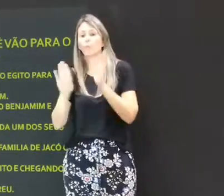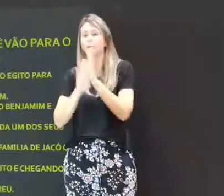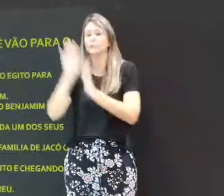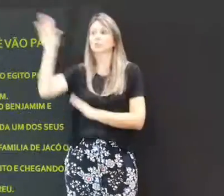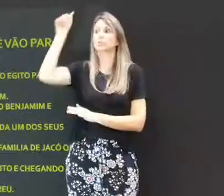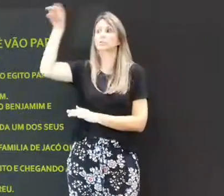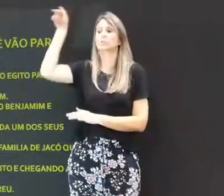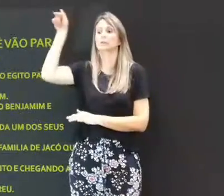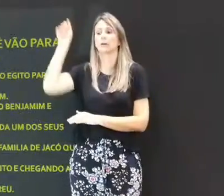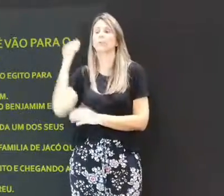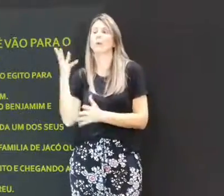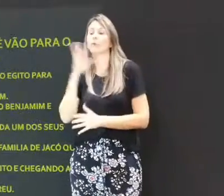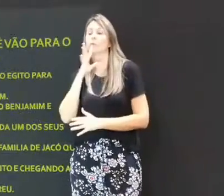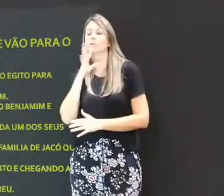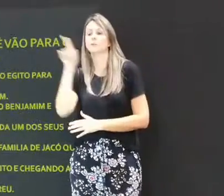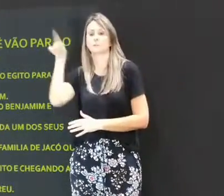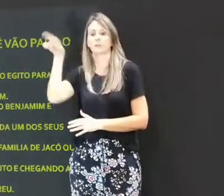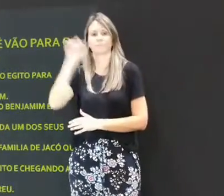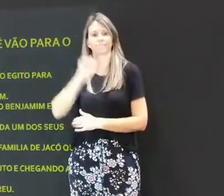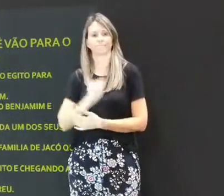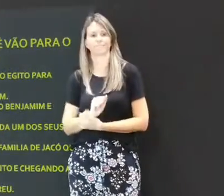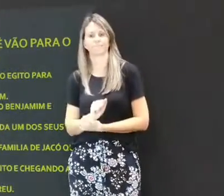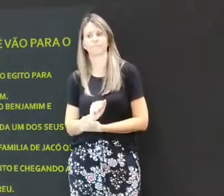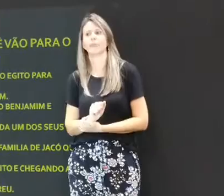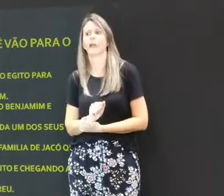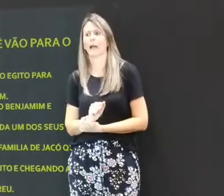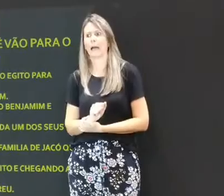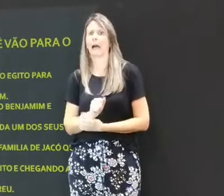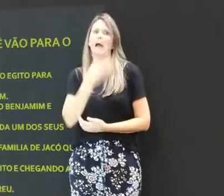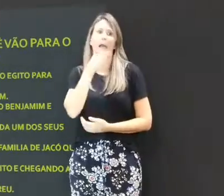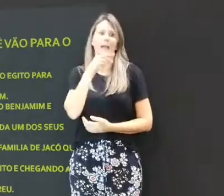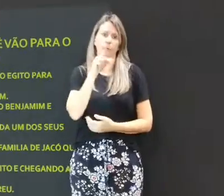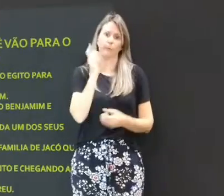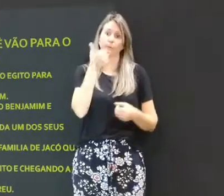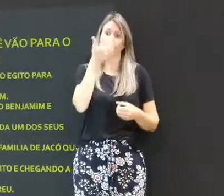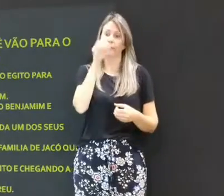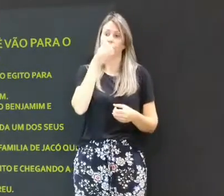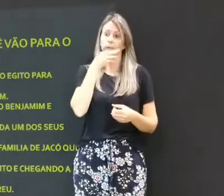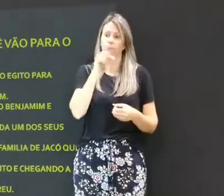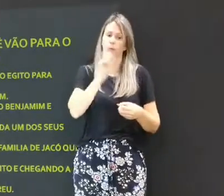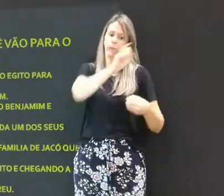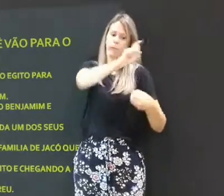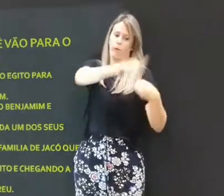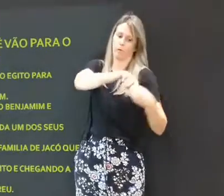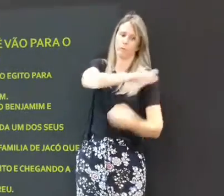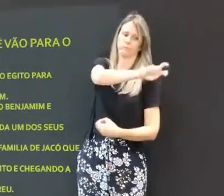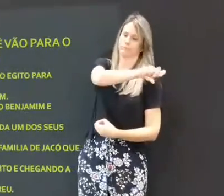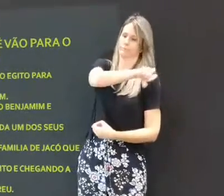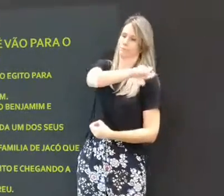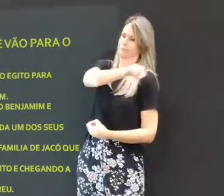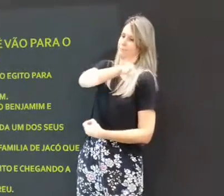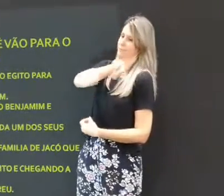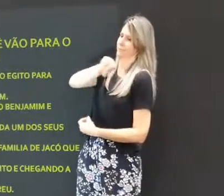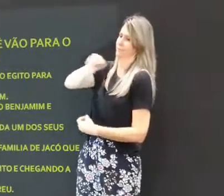o Benjamim, o outro irmão, que queria encontrar esse irmão. Mas os 10 irmãos voltaram lá